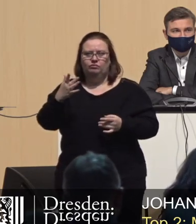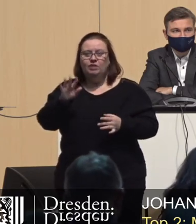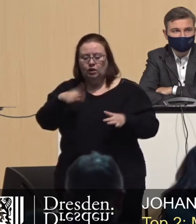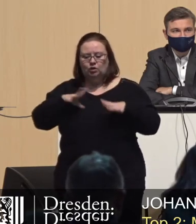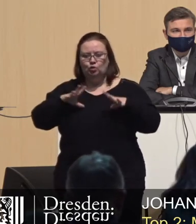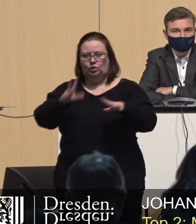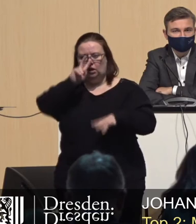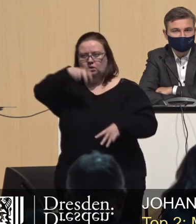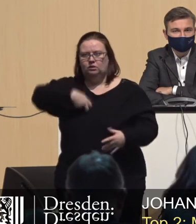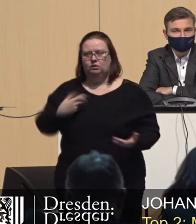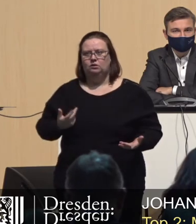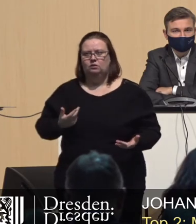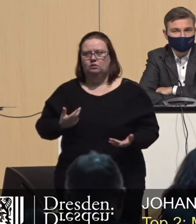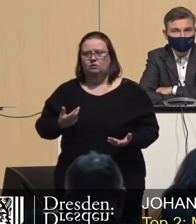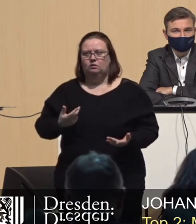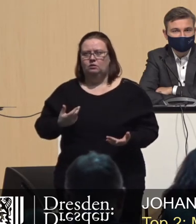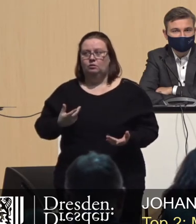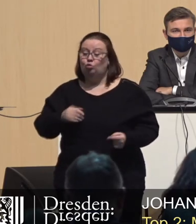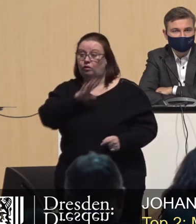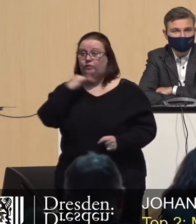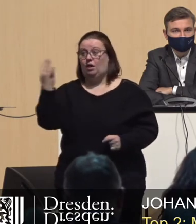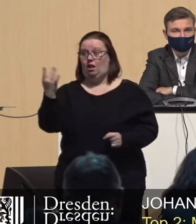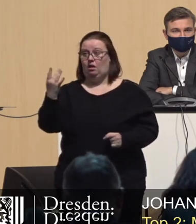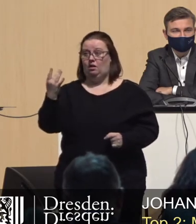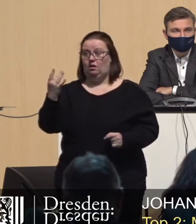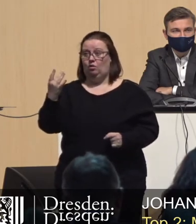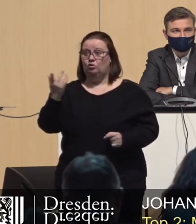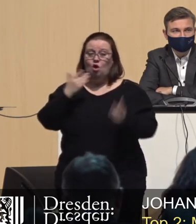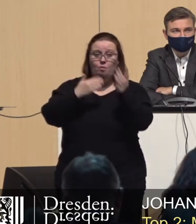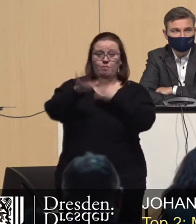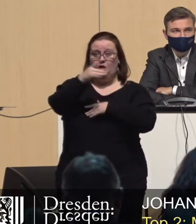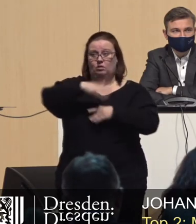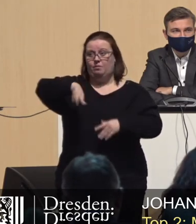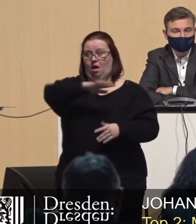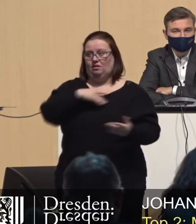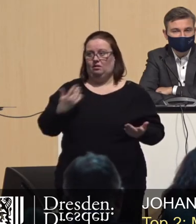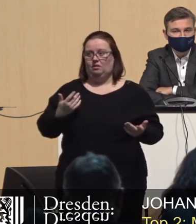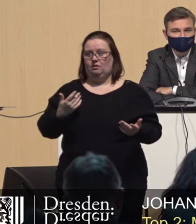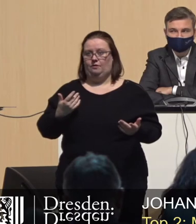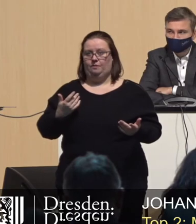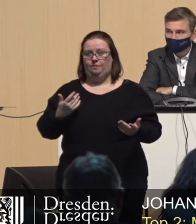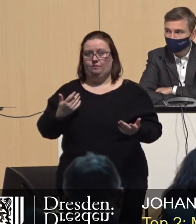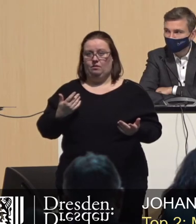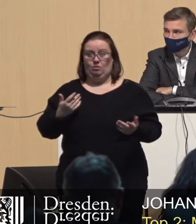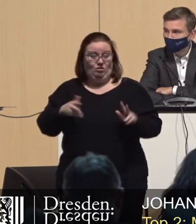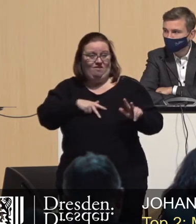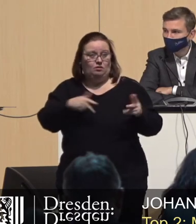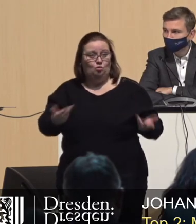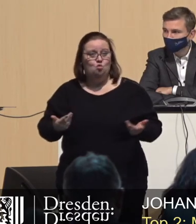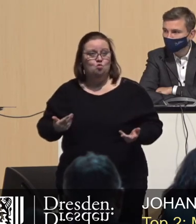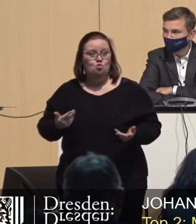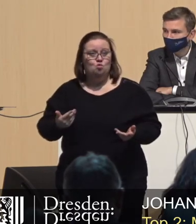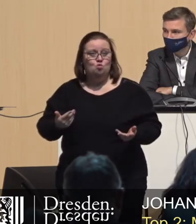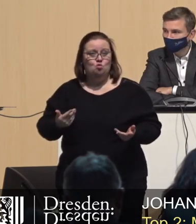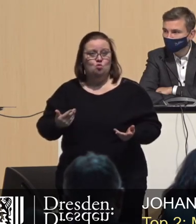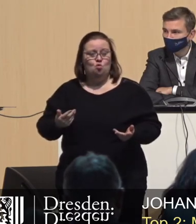um ihre Gesundheit machen. Das sind sehr viele und ich glaube, es ist die Mehrheit in diesem Land. So ist es.